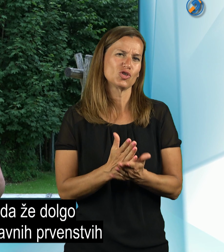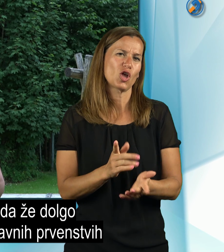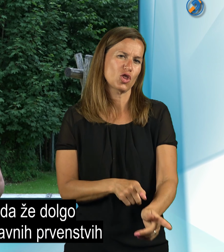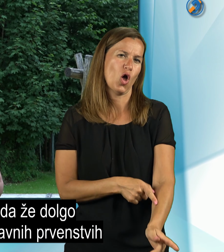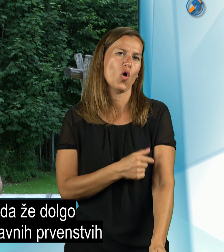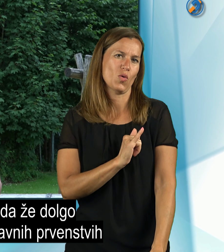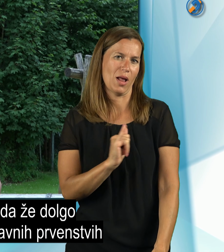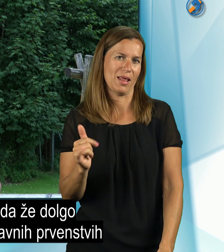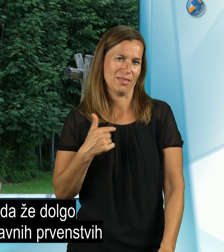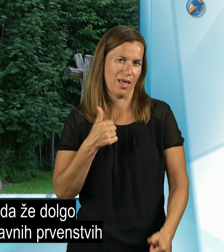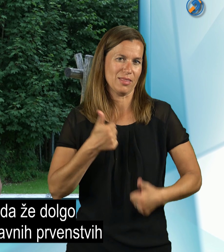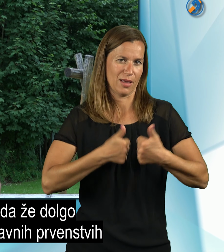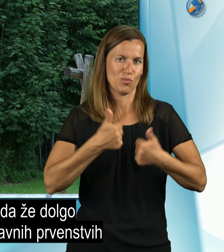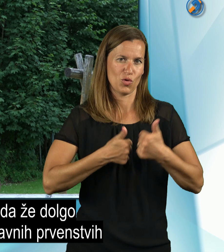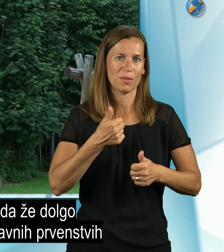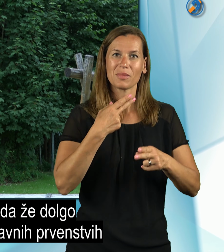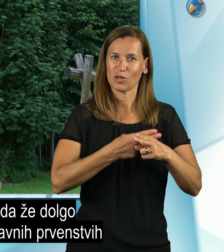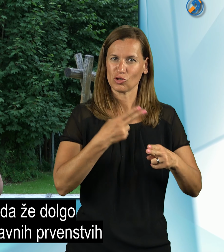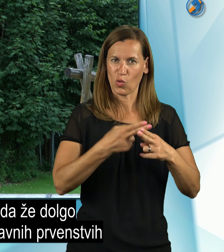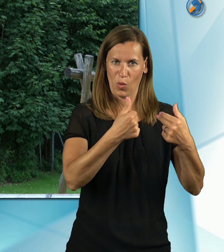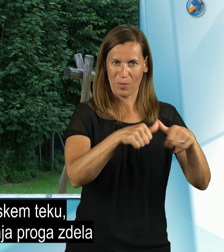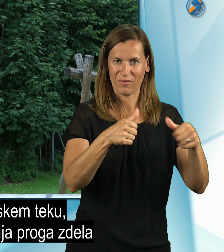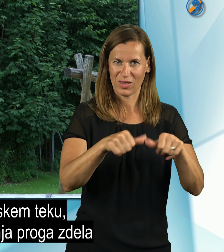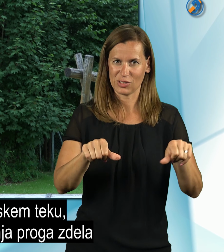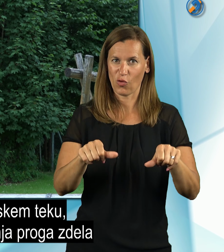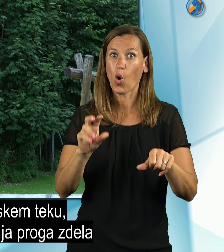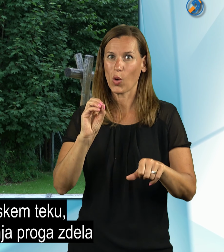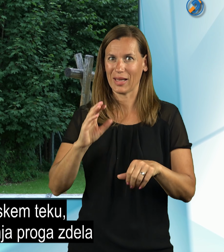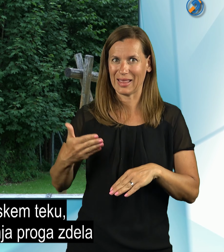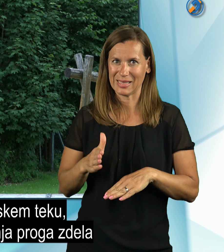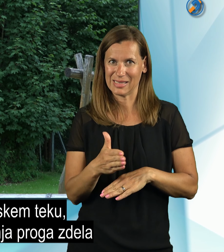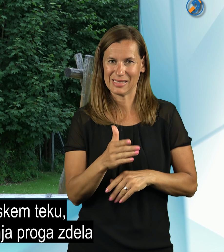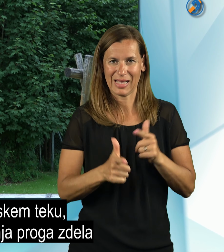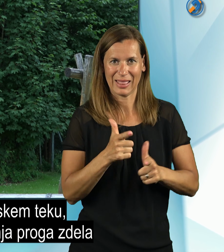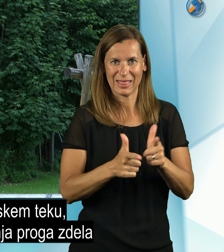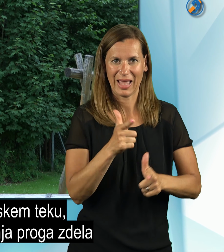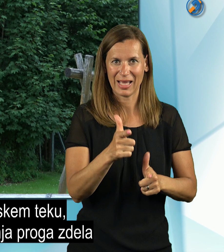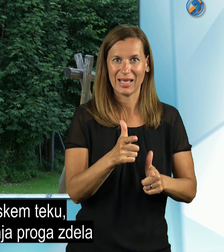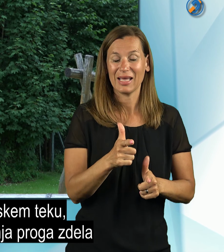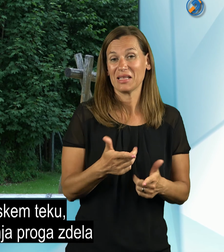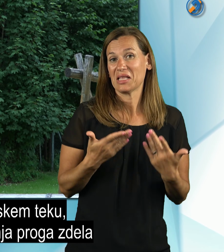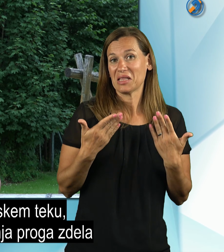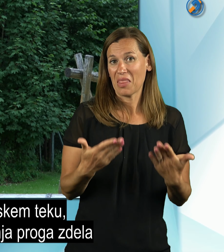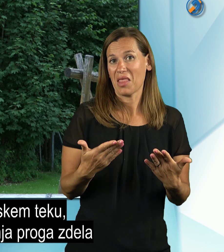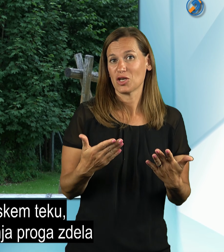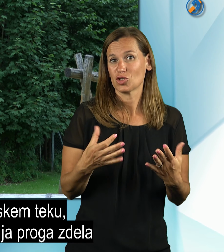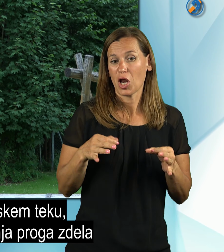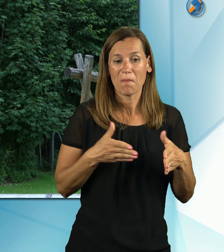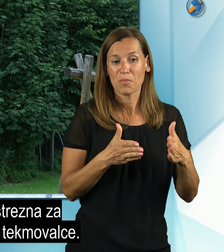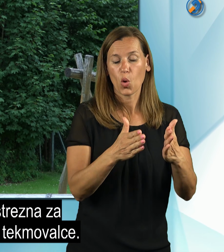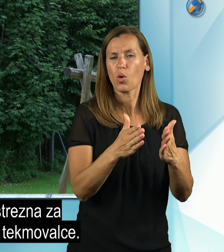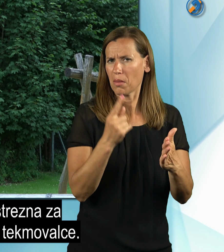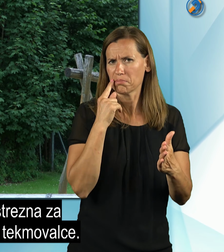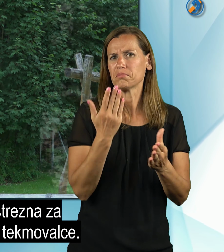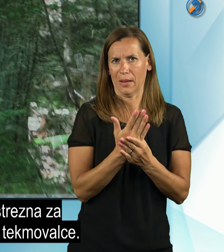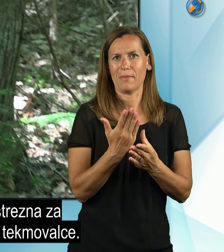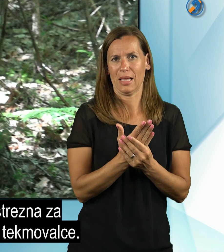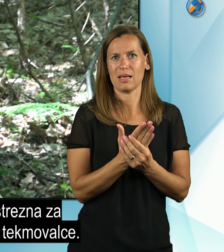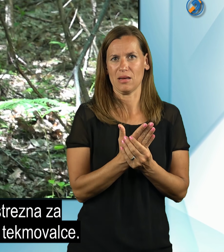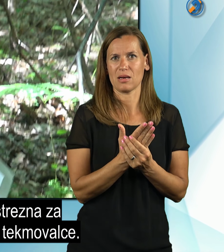Na to, da že dolgo leta tekmujem na državnih prvenstvih v orientacijskem teku, se mi je današnja proga zdela